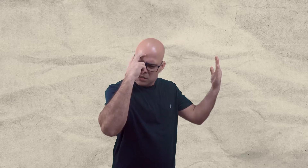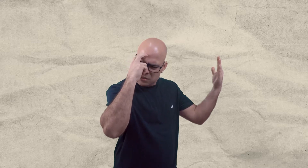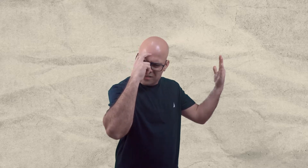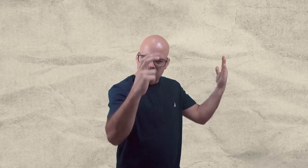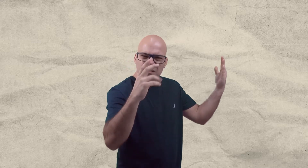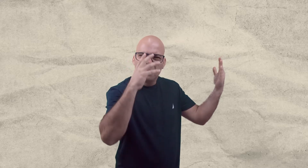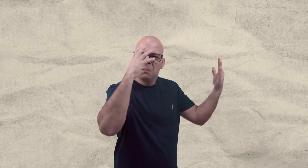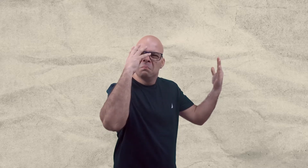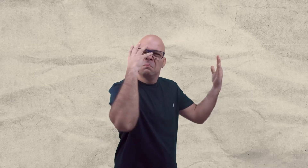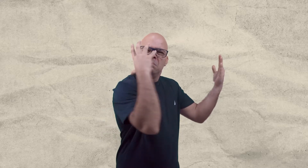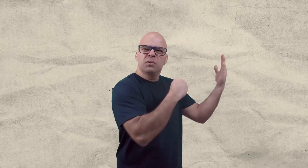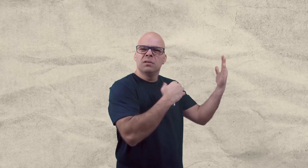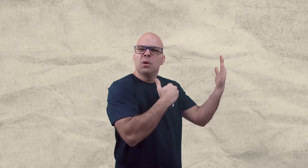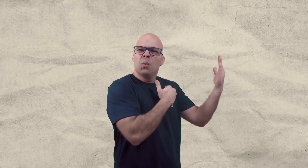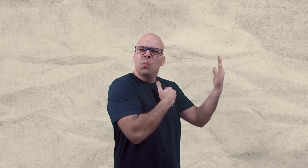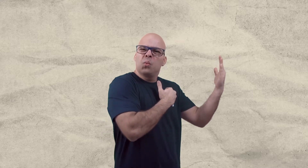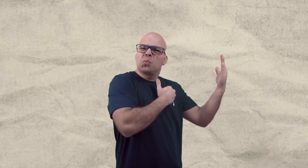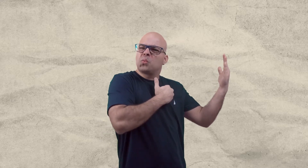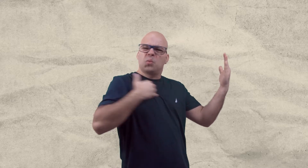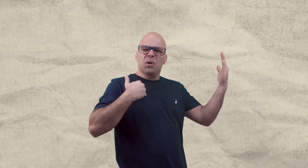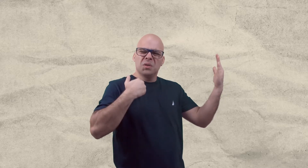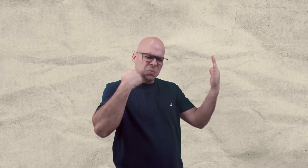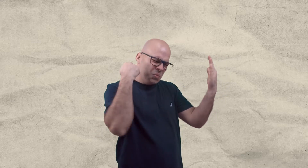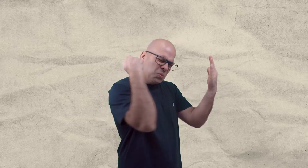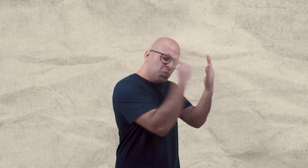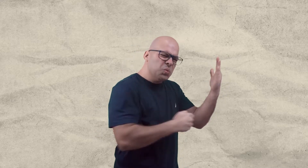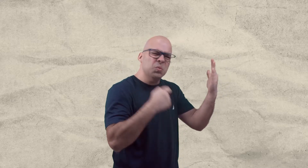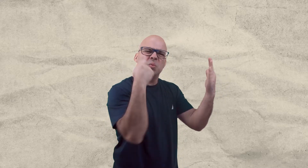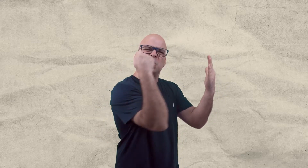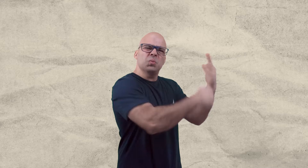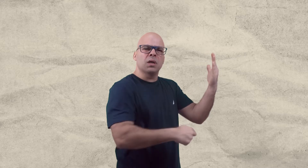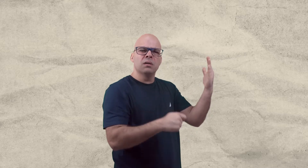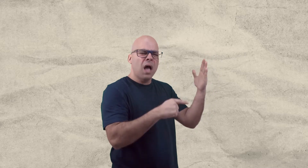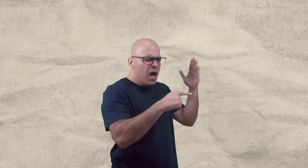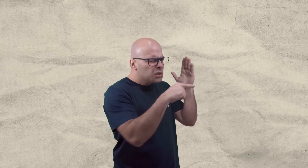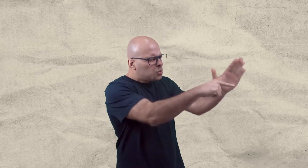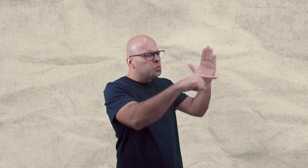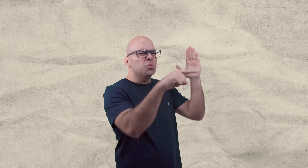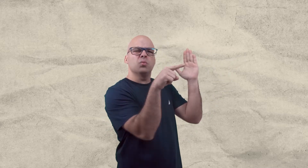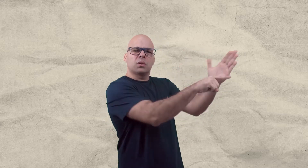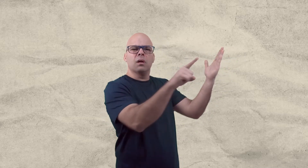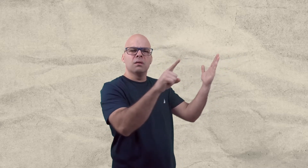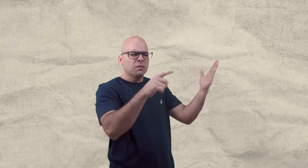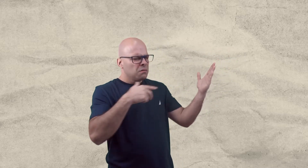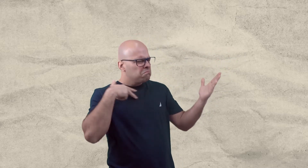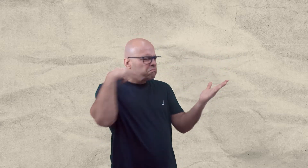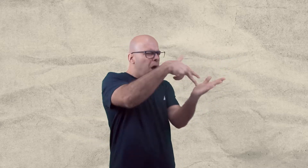corajosa, inteligente, bonita, tenho orgulho das minhas lutas, de tantas pessoas que eu